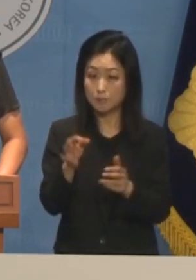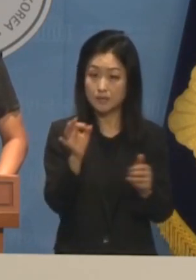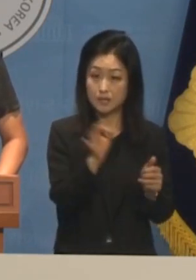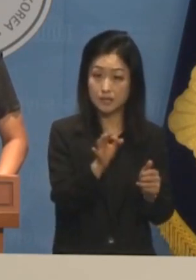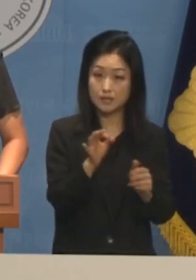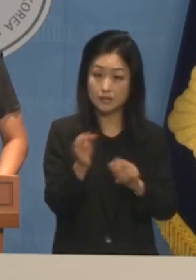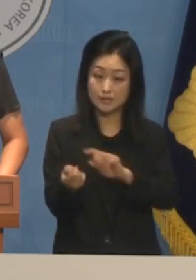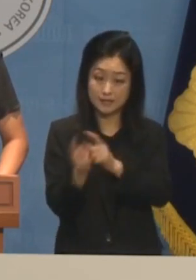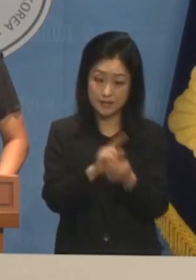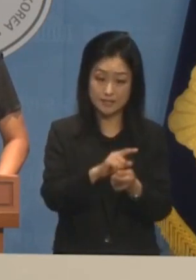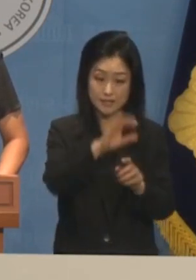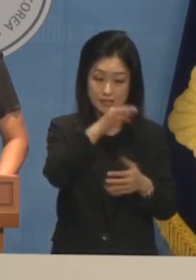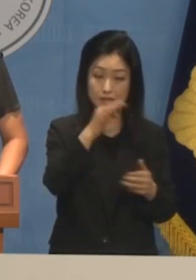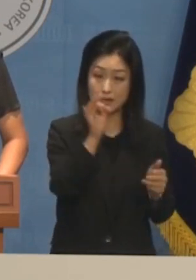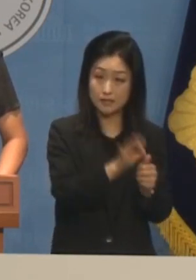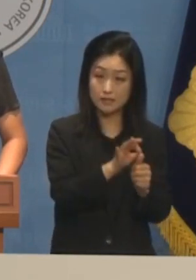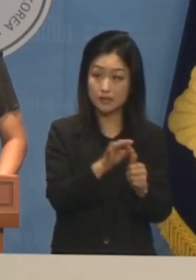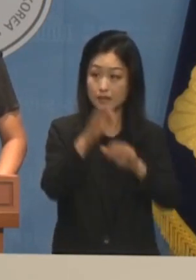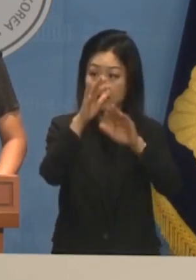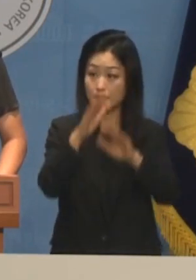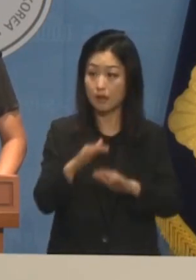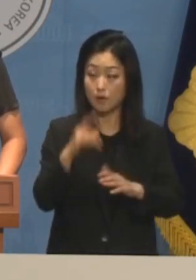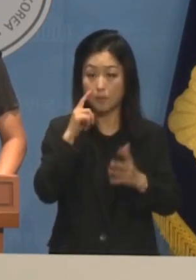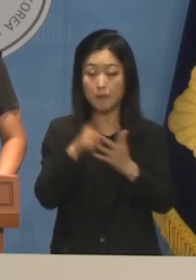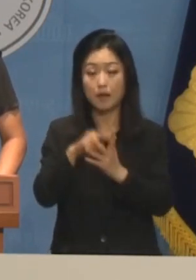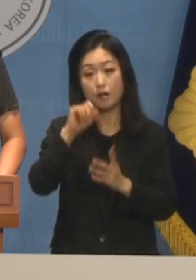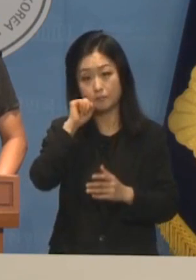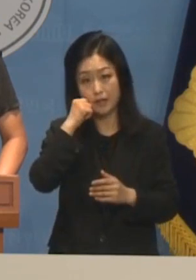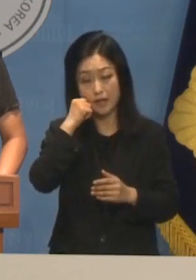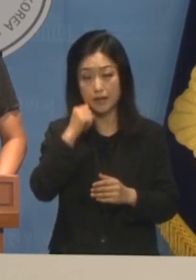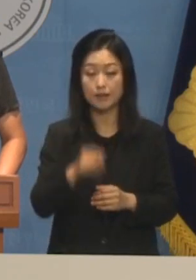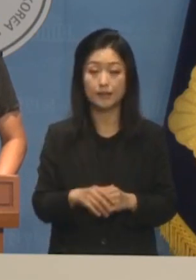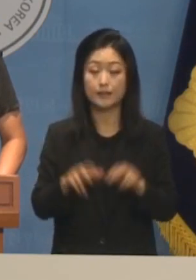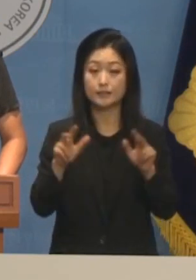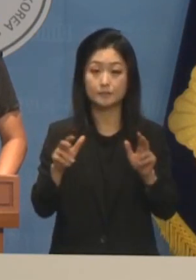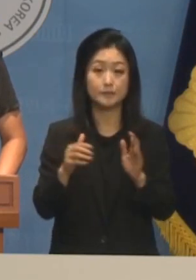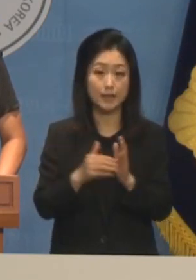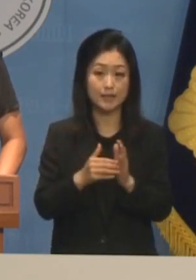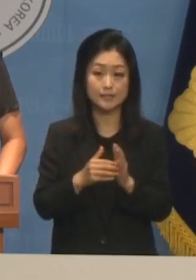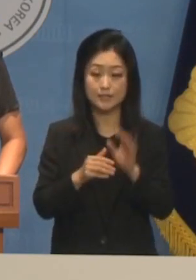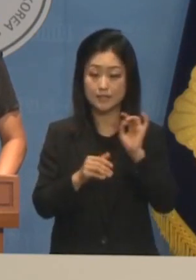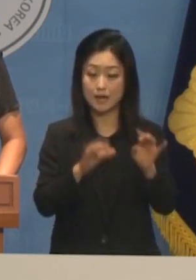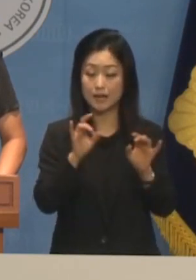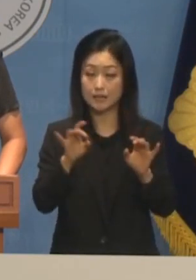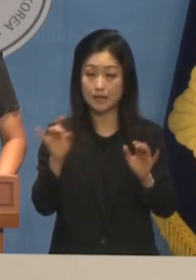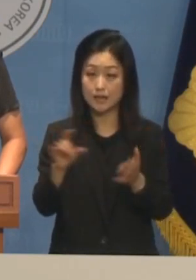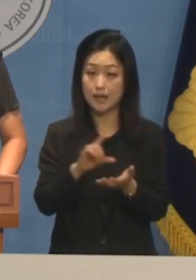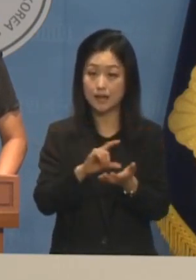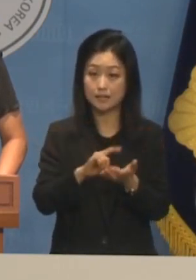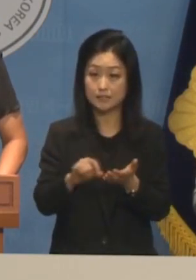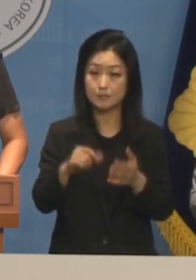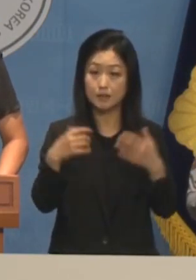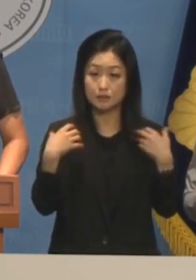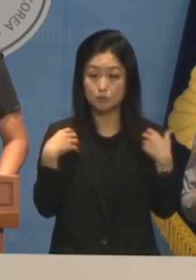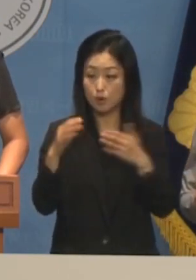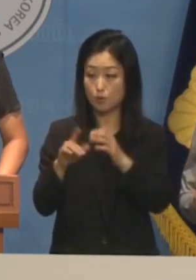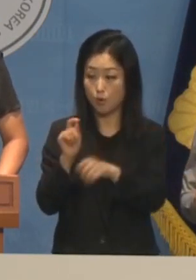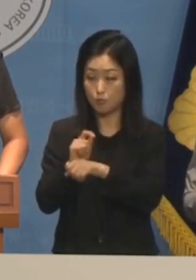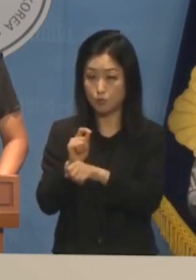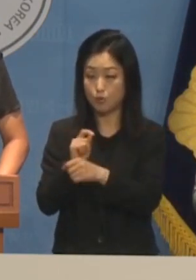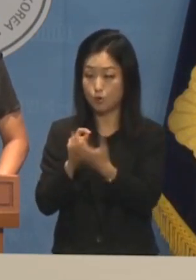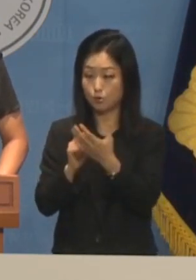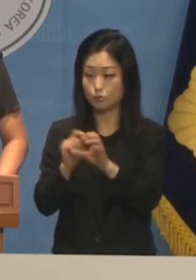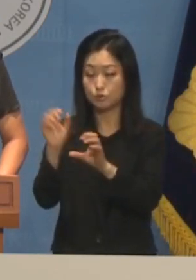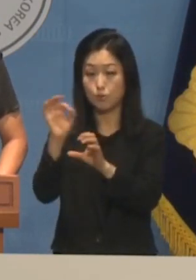어떻게 사용되는지, 집행되는지 알 길이 없습니다. 파악하고 있는 바로는 각 지자체 기준 인건비 대비 공무원 임금은